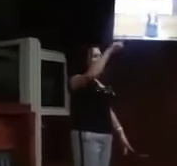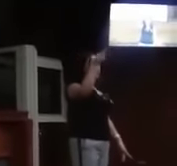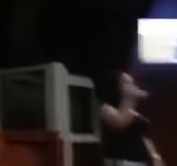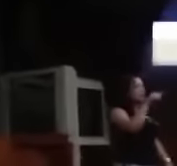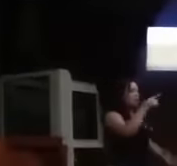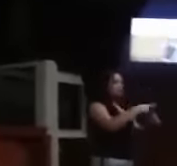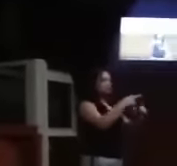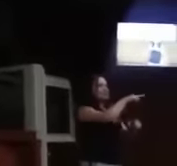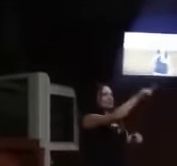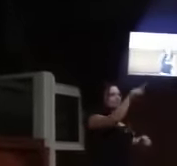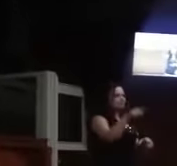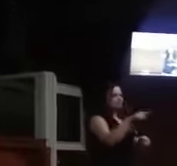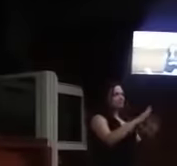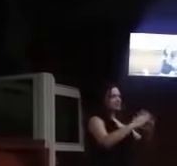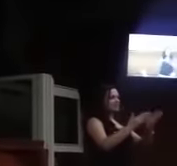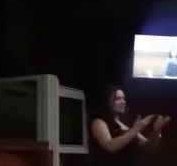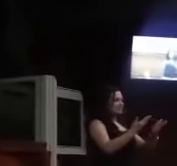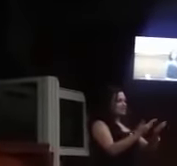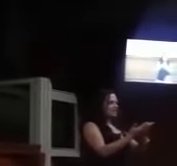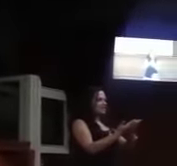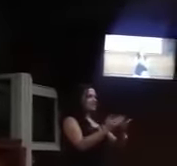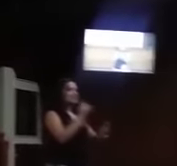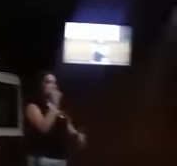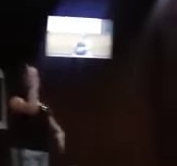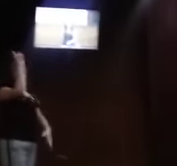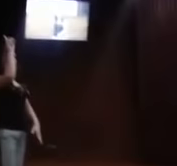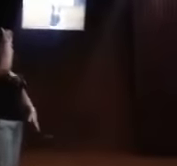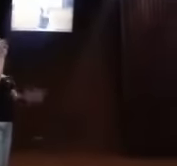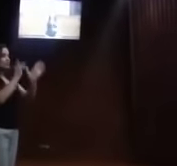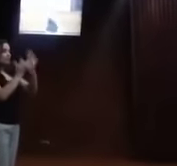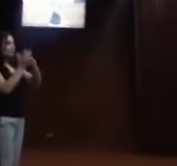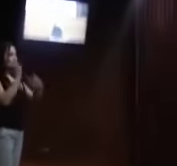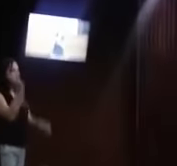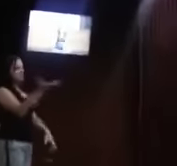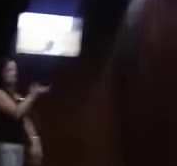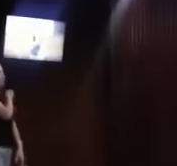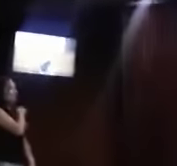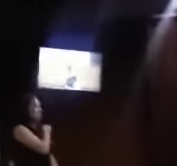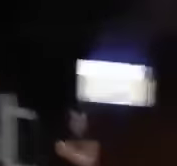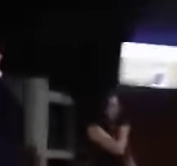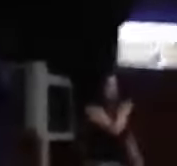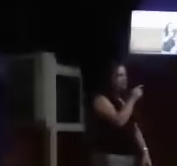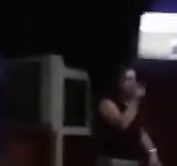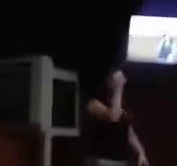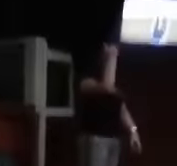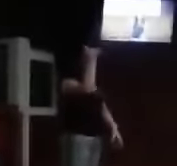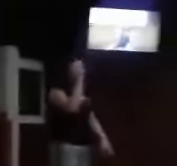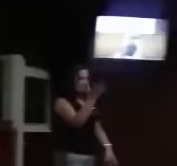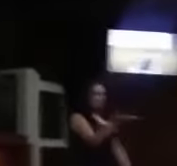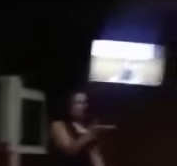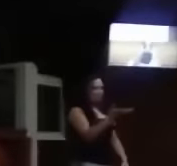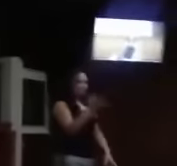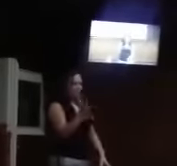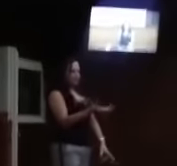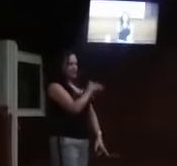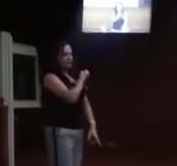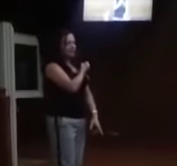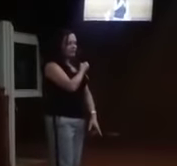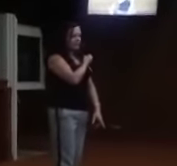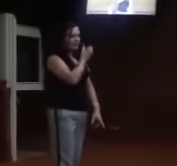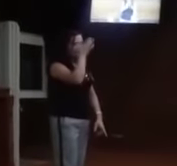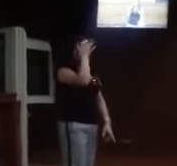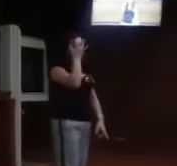não vai conseguir. Amém. Assassinar esta geração, pastor Roberto, que tem sangue espiritual de Cristo em suas veias.